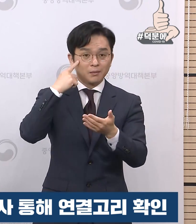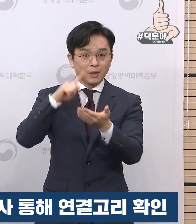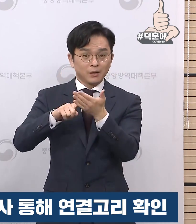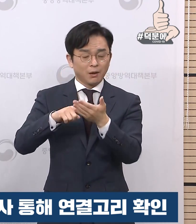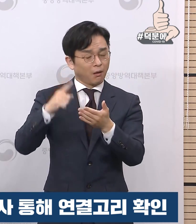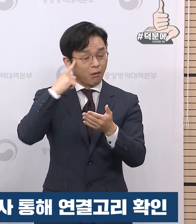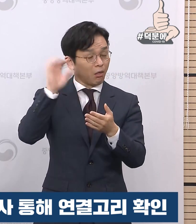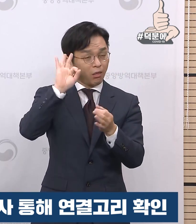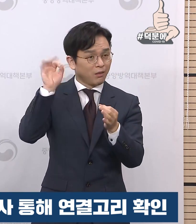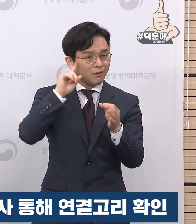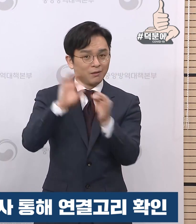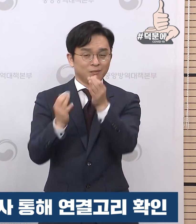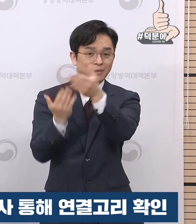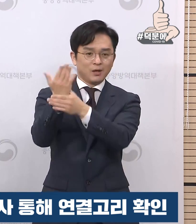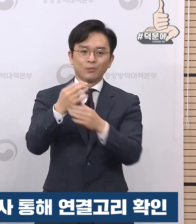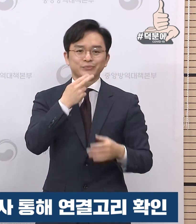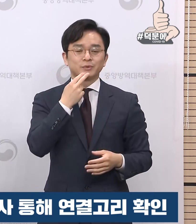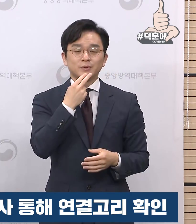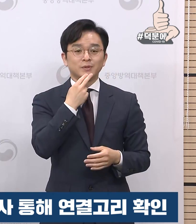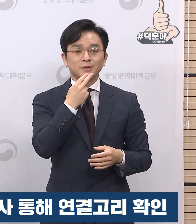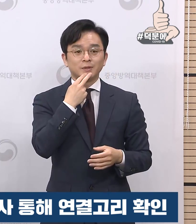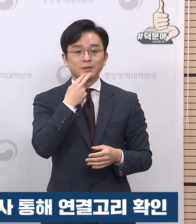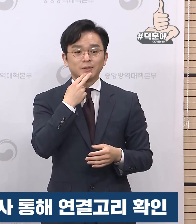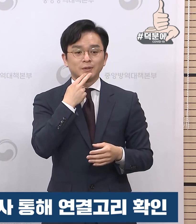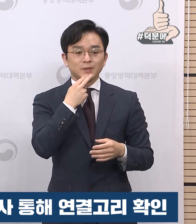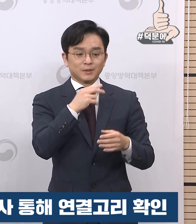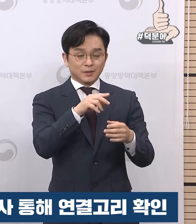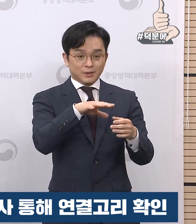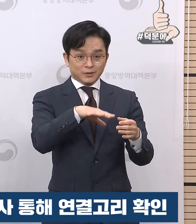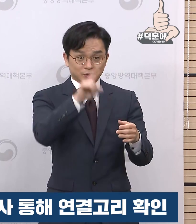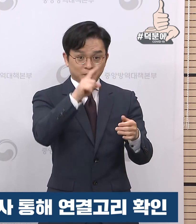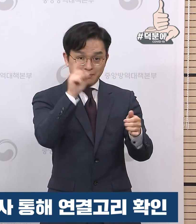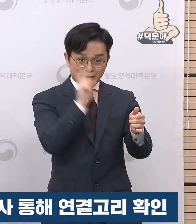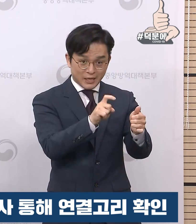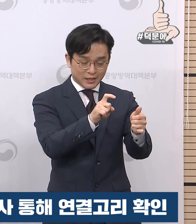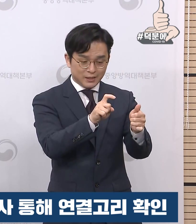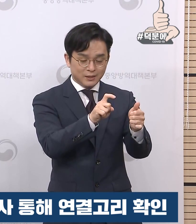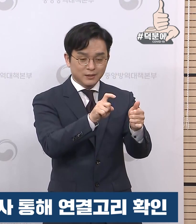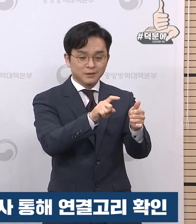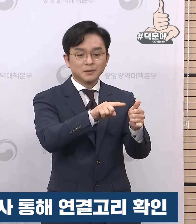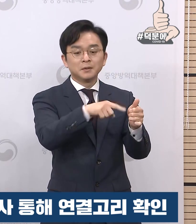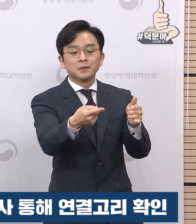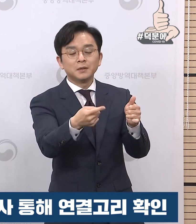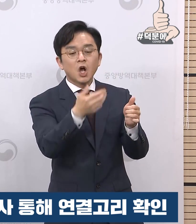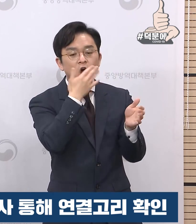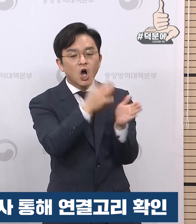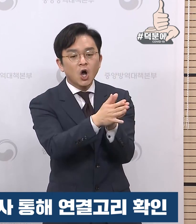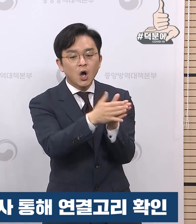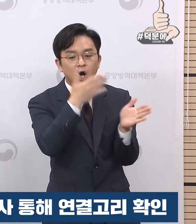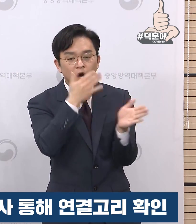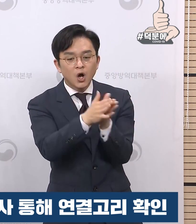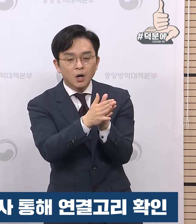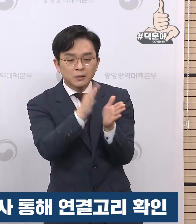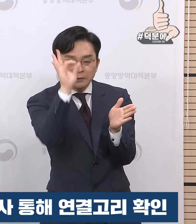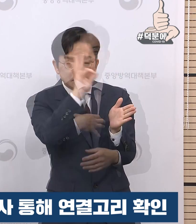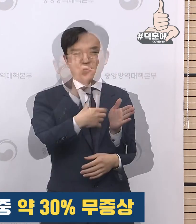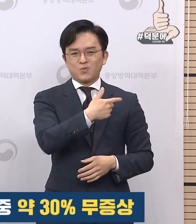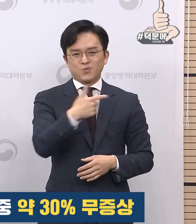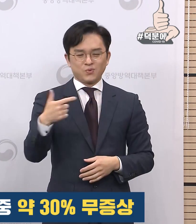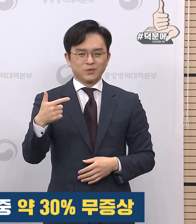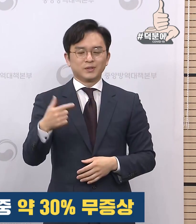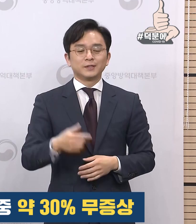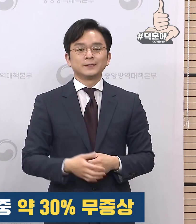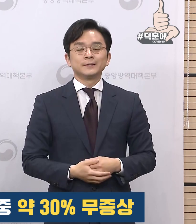추적과 검사를 통해서 계속 연결고리를 찾아가면서 확인하고 있는 그런 사례들이라고 보시면